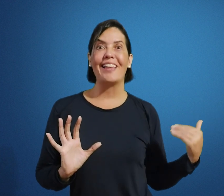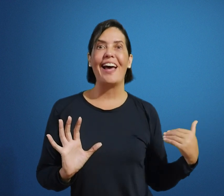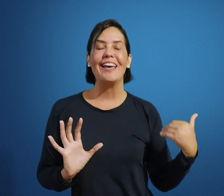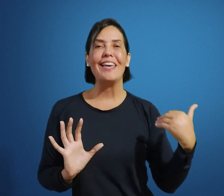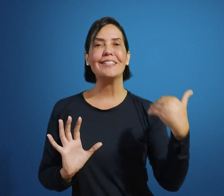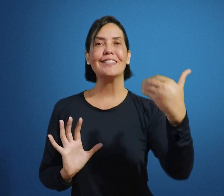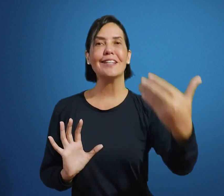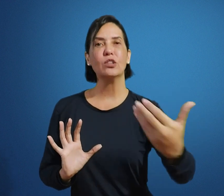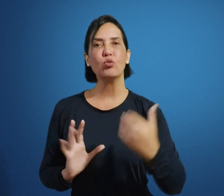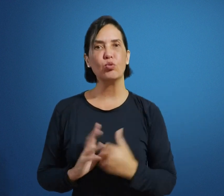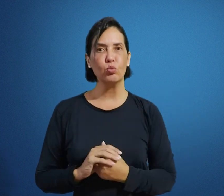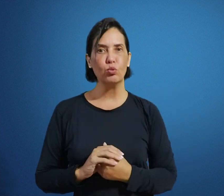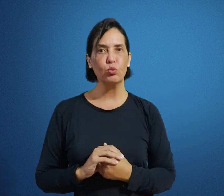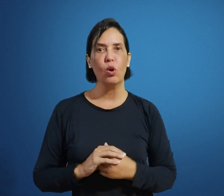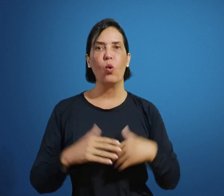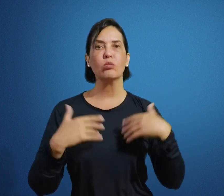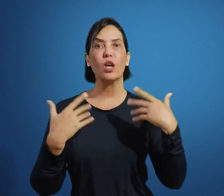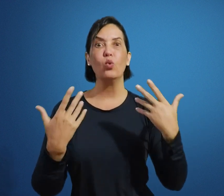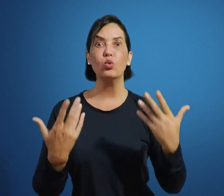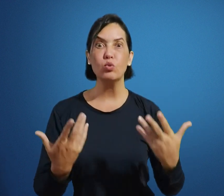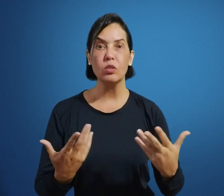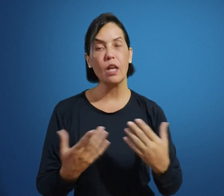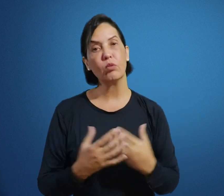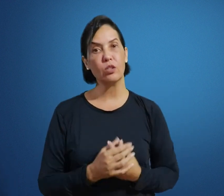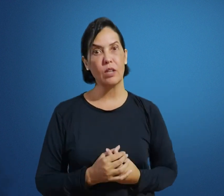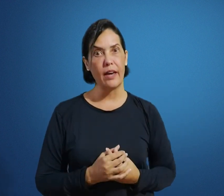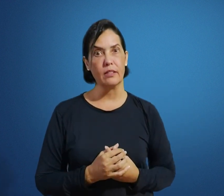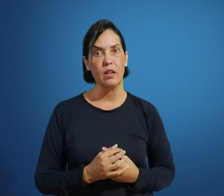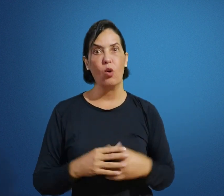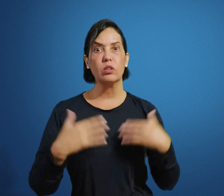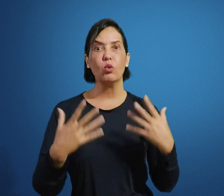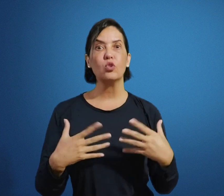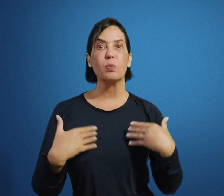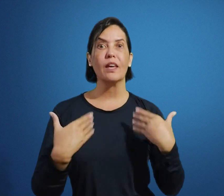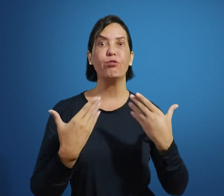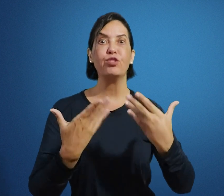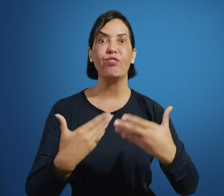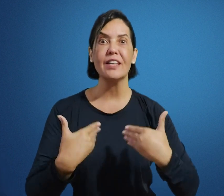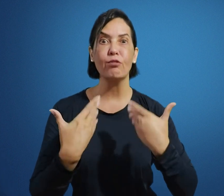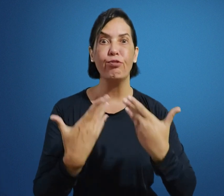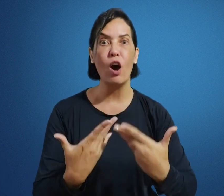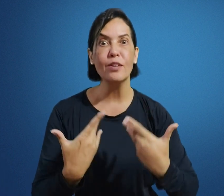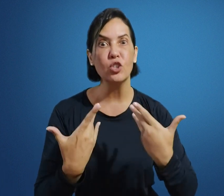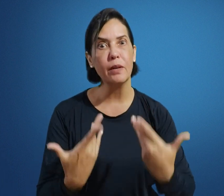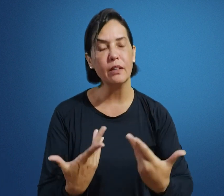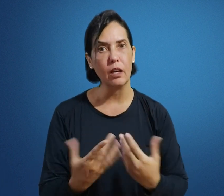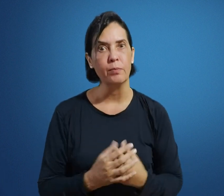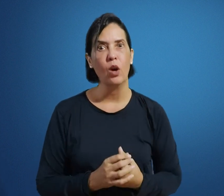estar ensinando o surdo conteúdos educacionais, conteúdos para que ele tivesse formas de aprender.